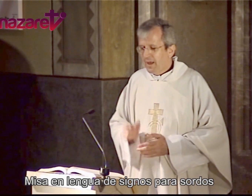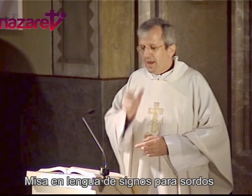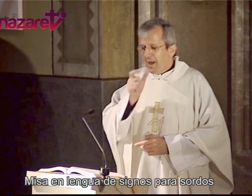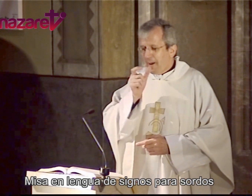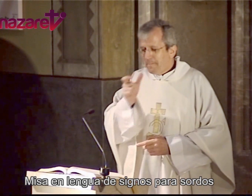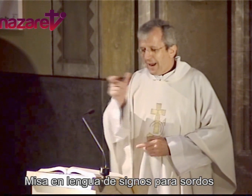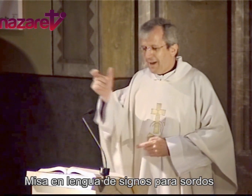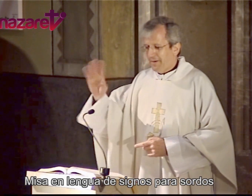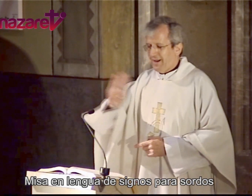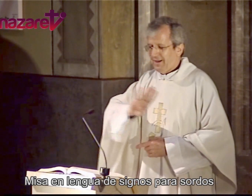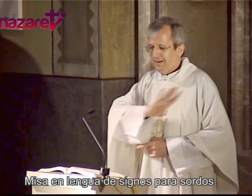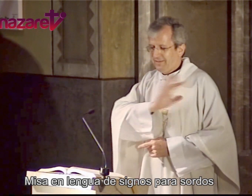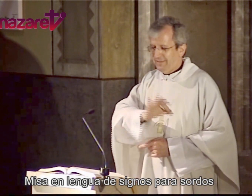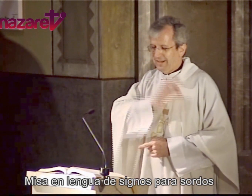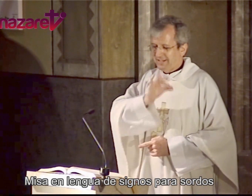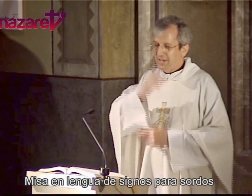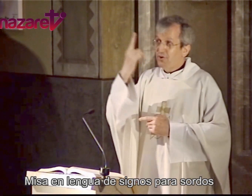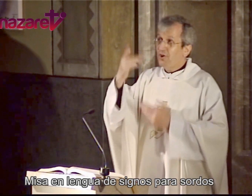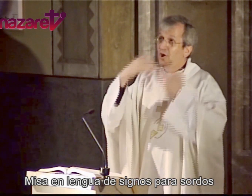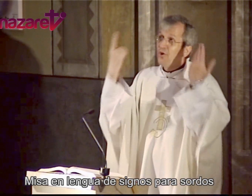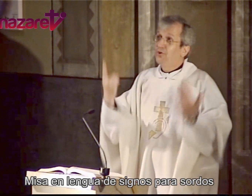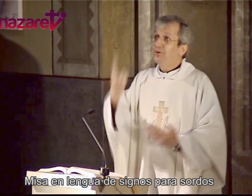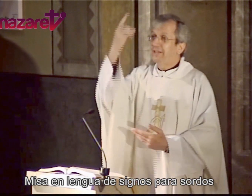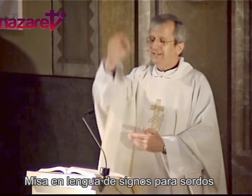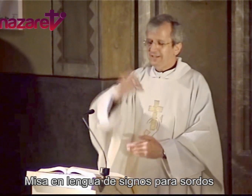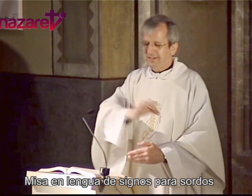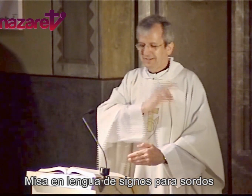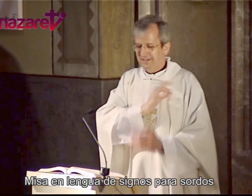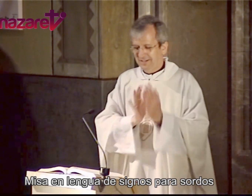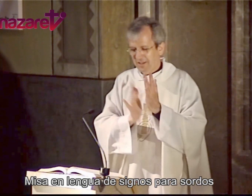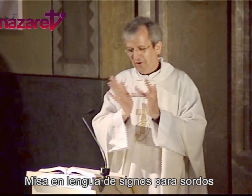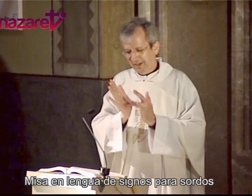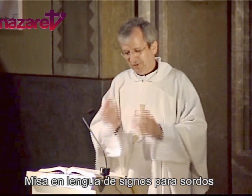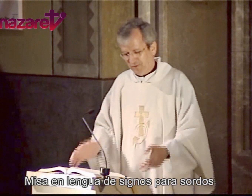Palabra del Señor Gloria a Señor Jesús